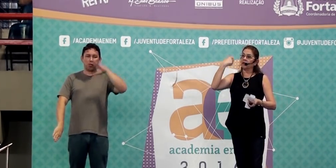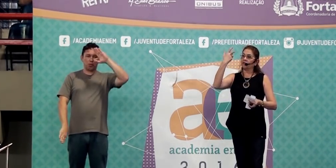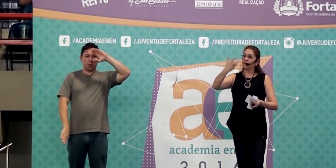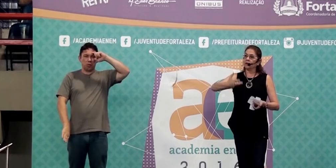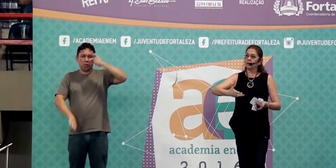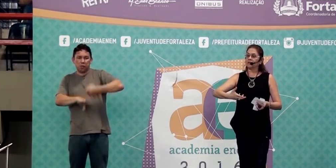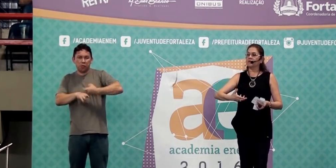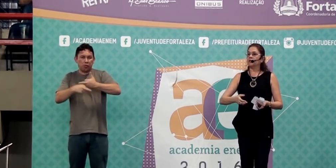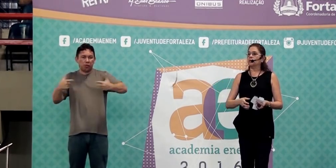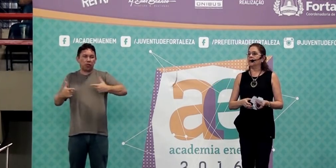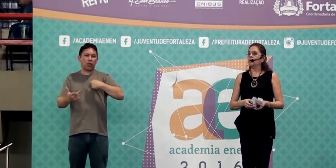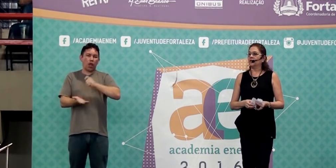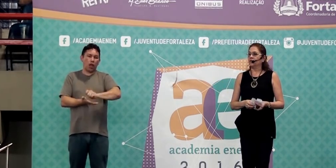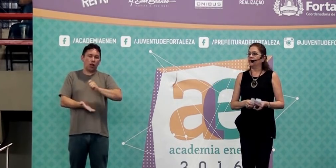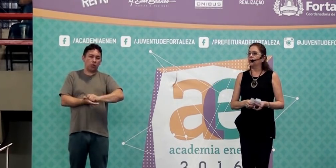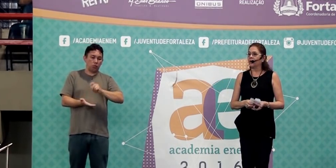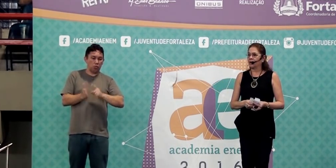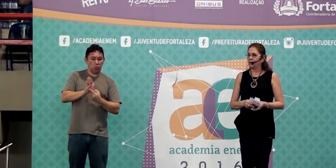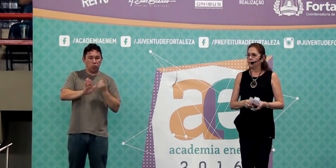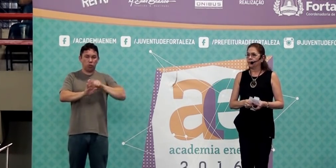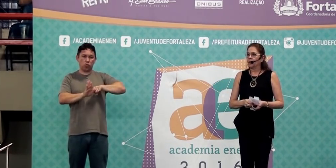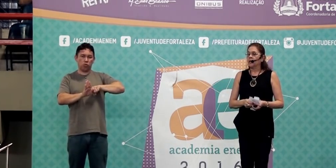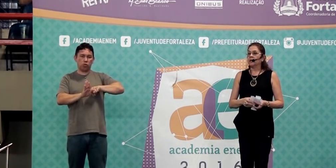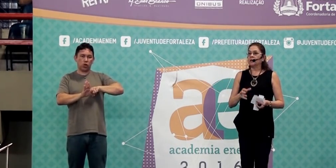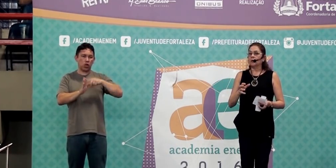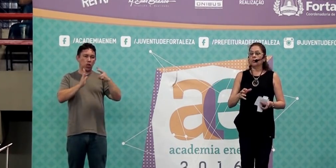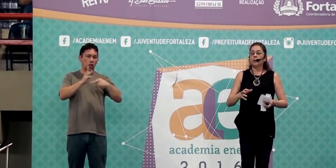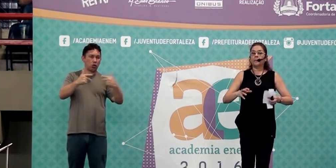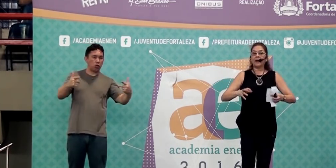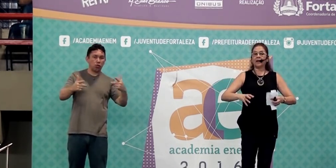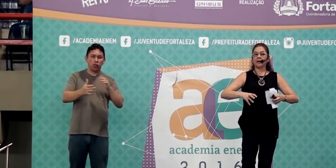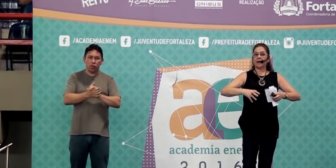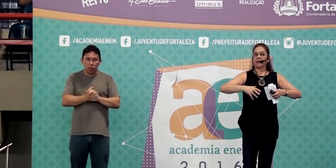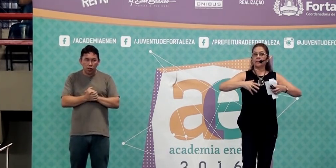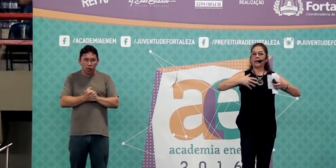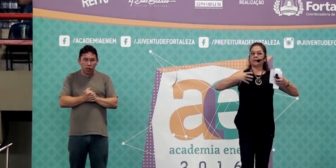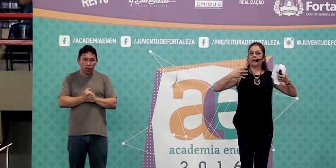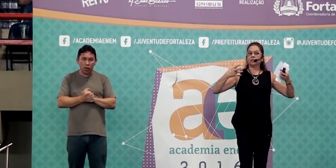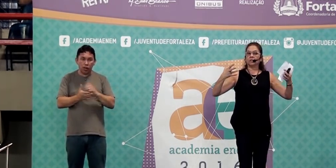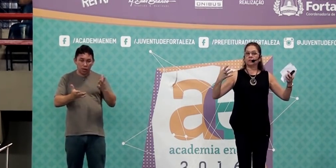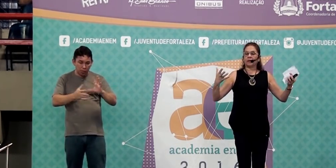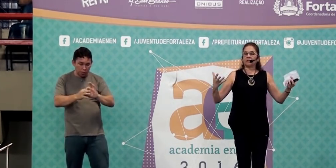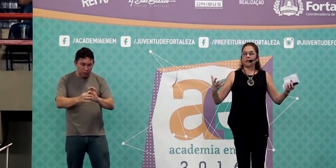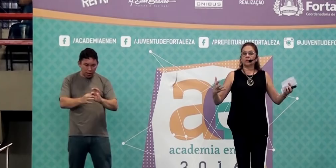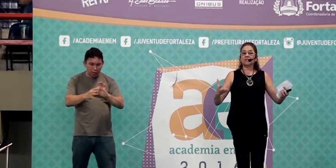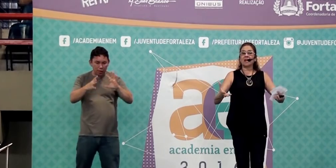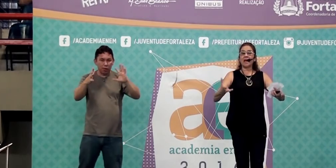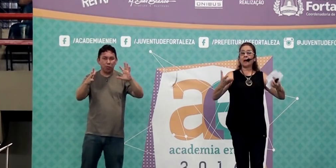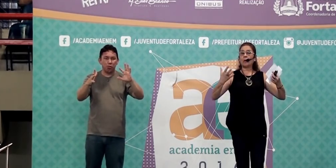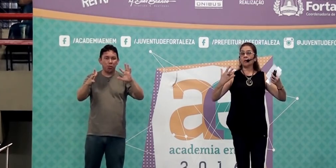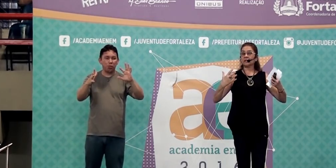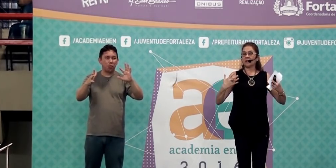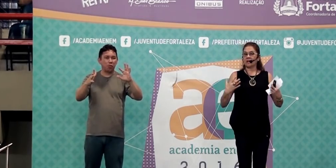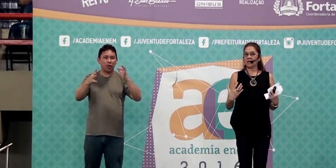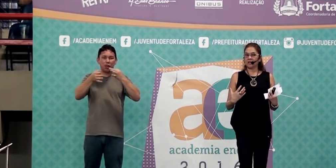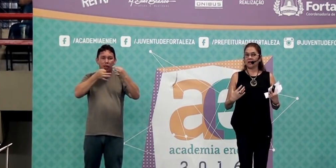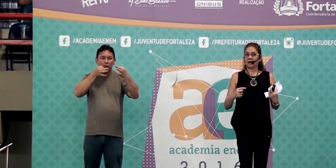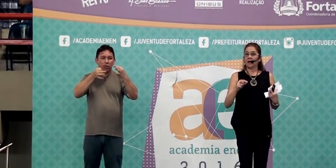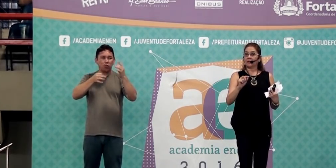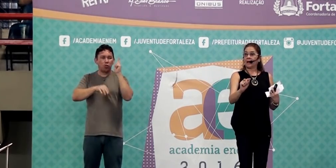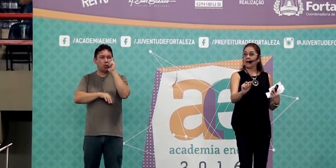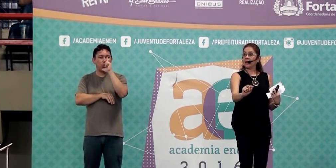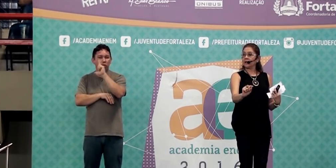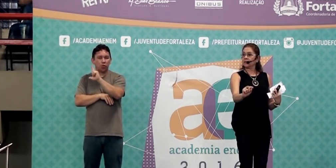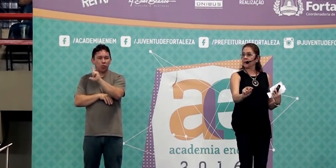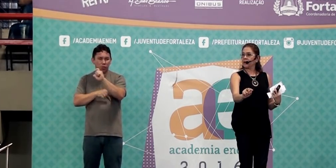e escreviam através de uma linguagem figurada. Então, para a liberdade de expressão ser